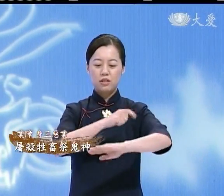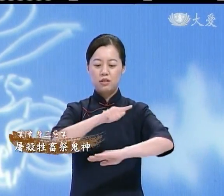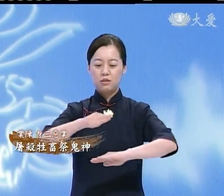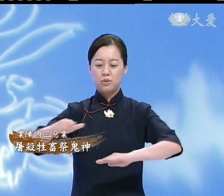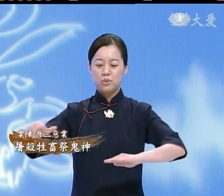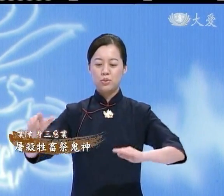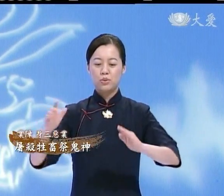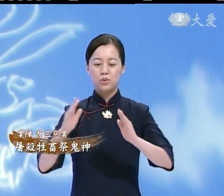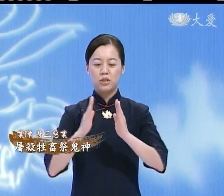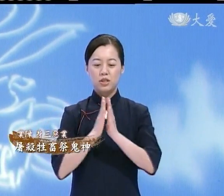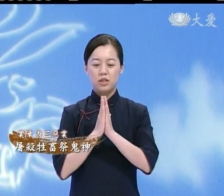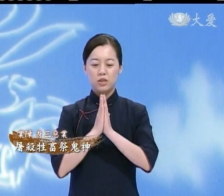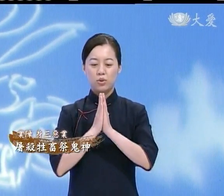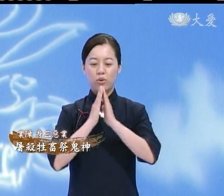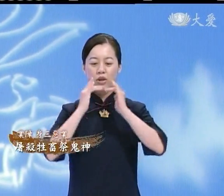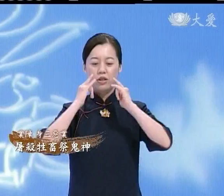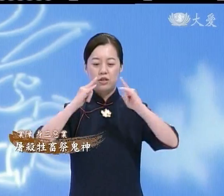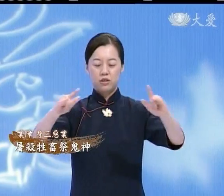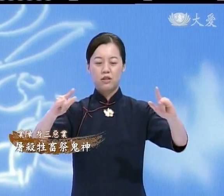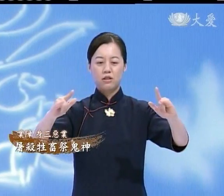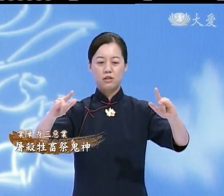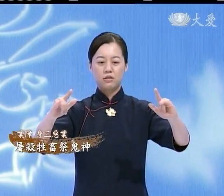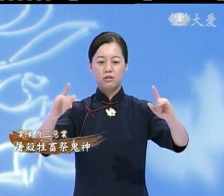生出即鬼神。